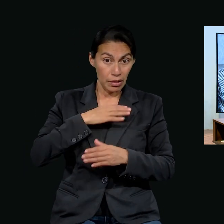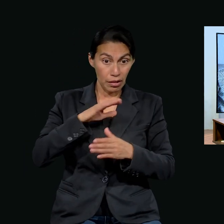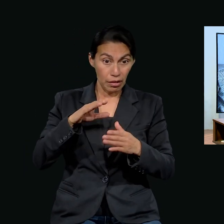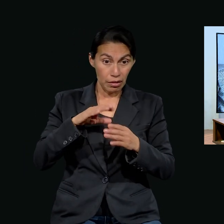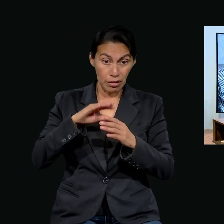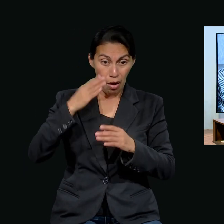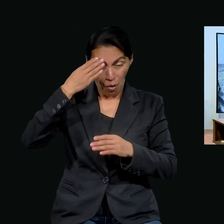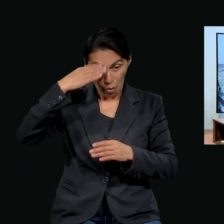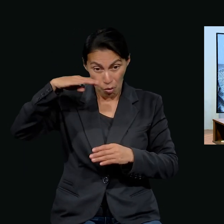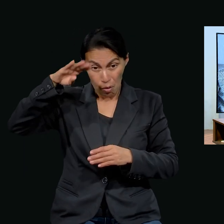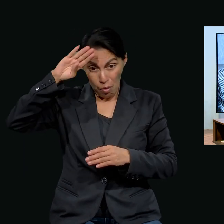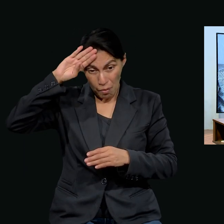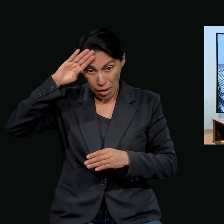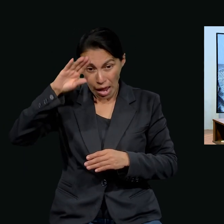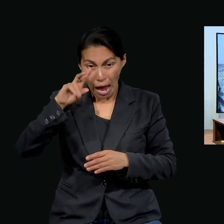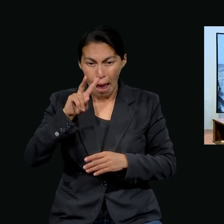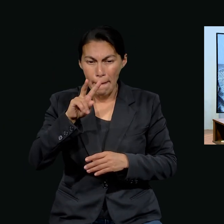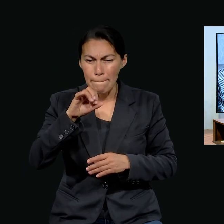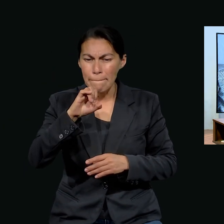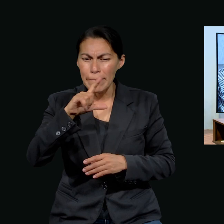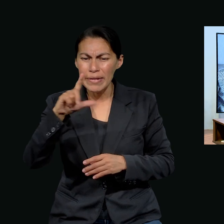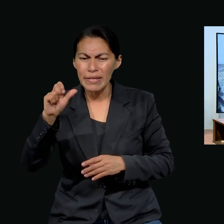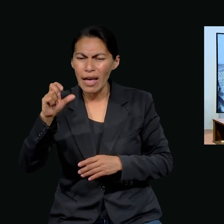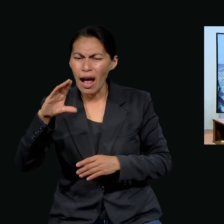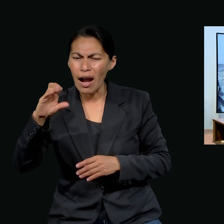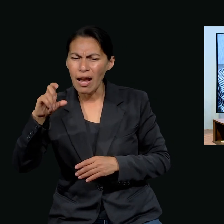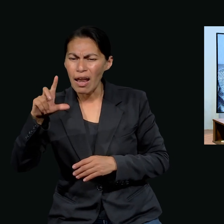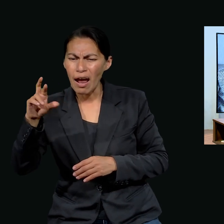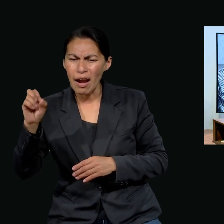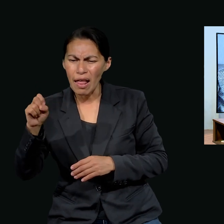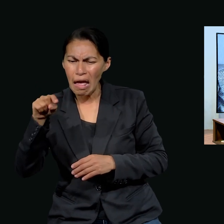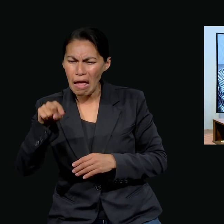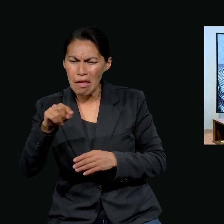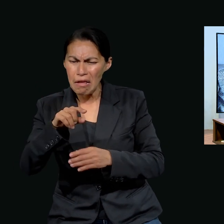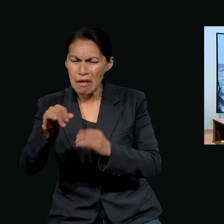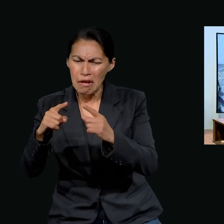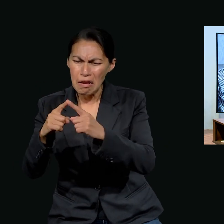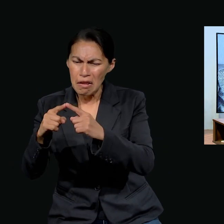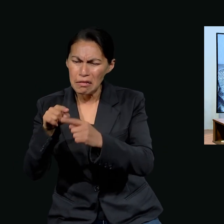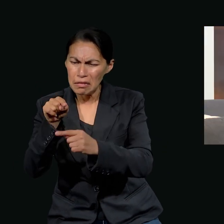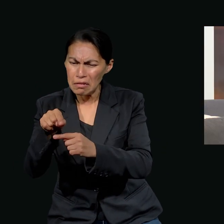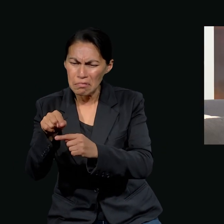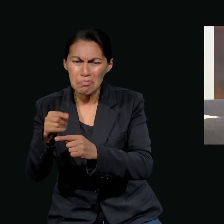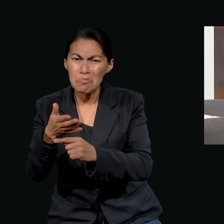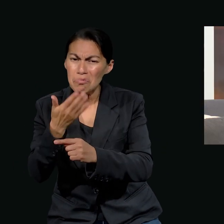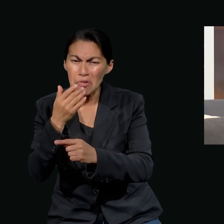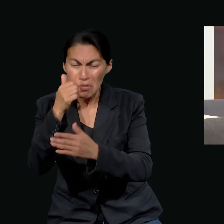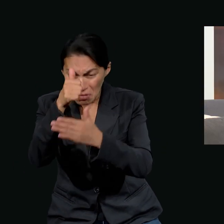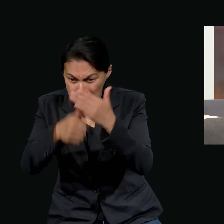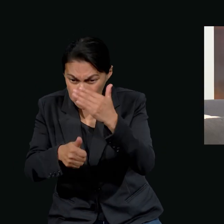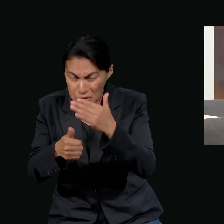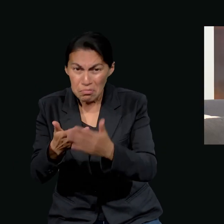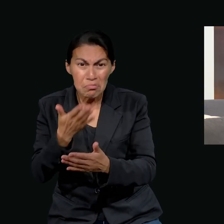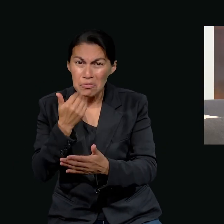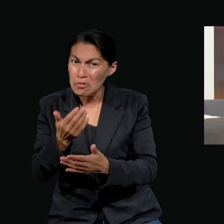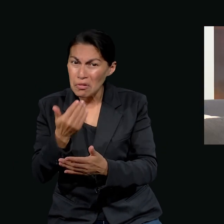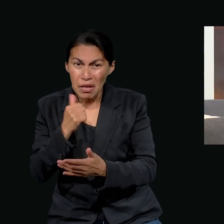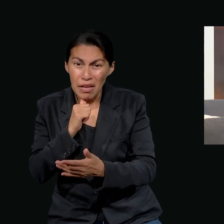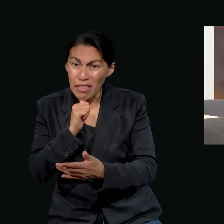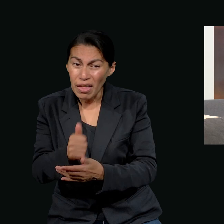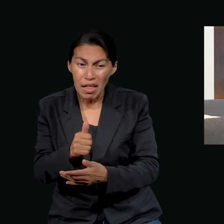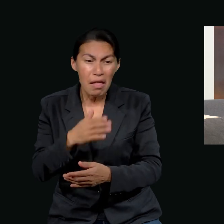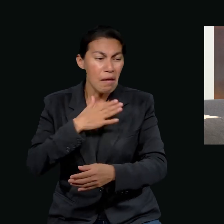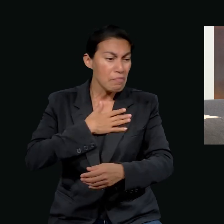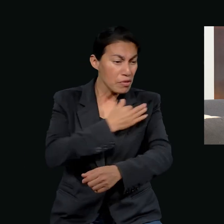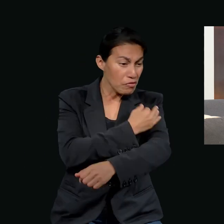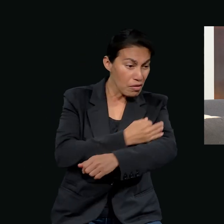Crucijada, Villa Clara, Cuba. En mi familia tampoco había ningún adventista. Y ningún adventista me